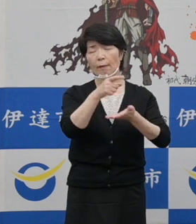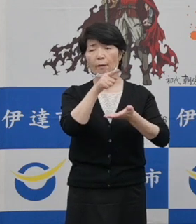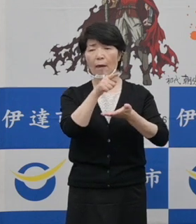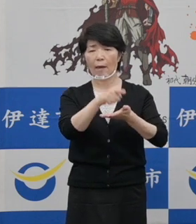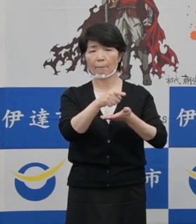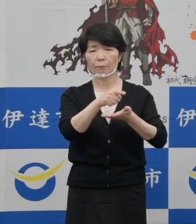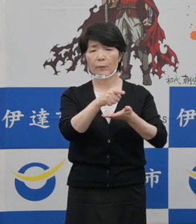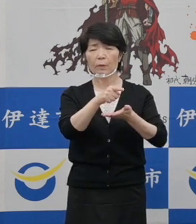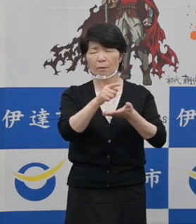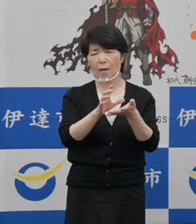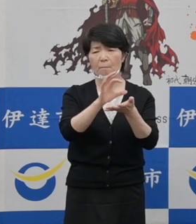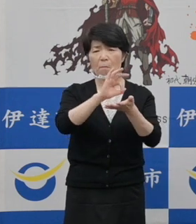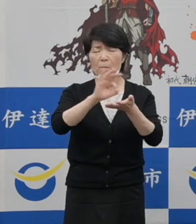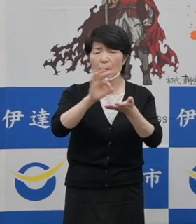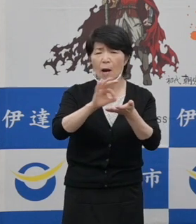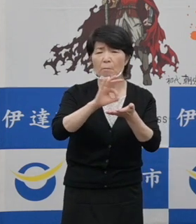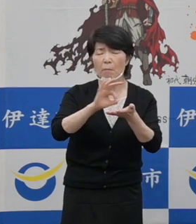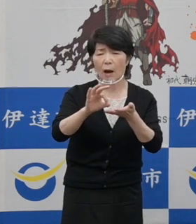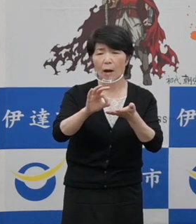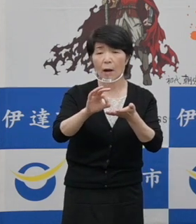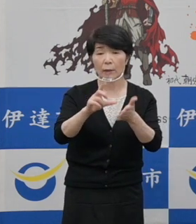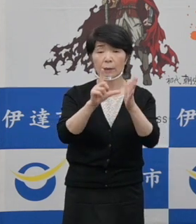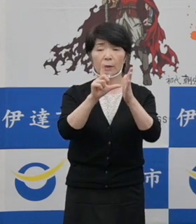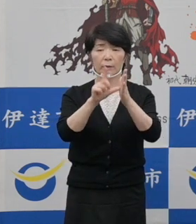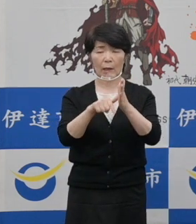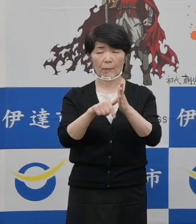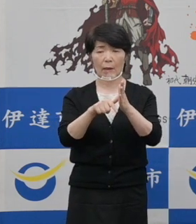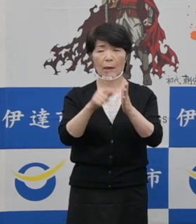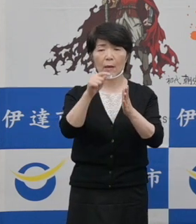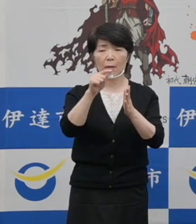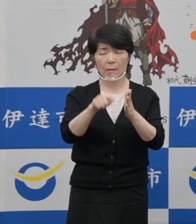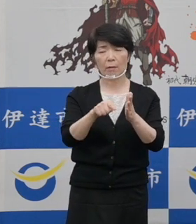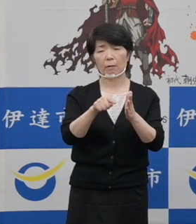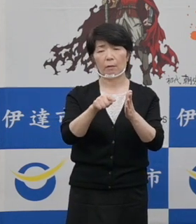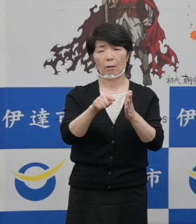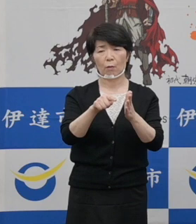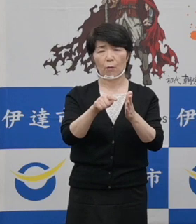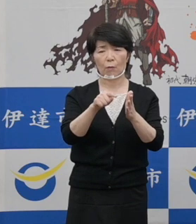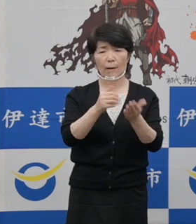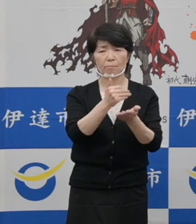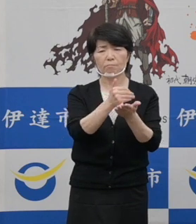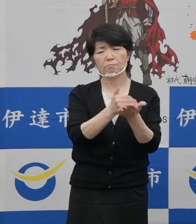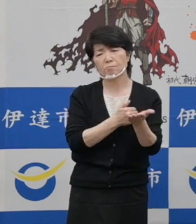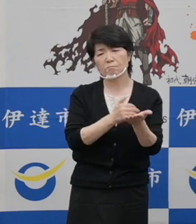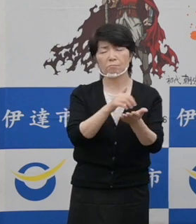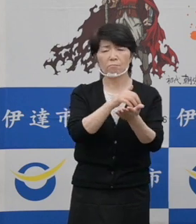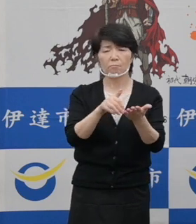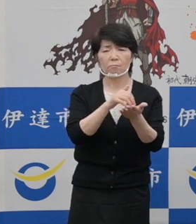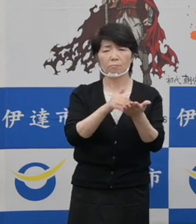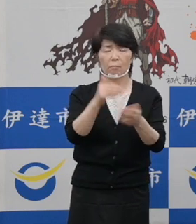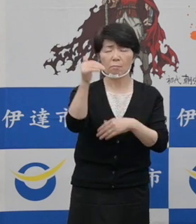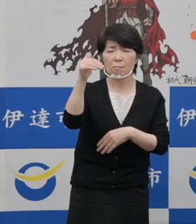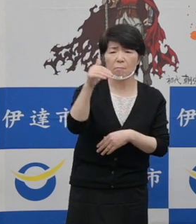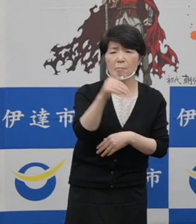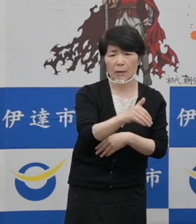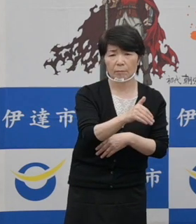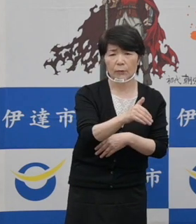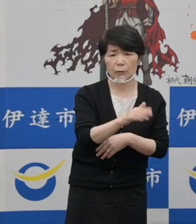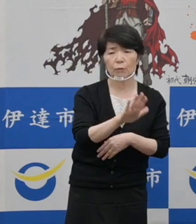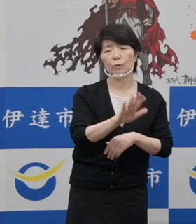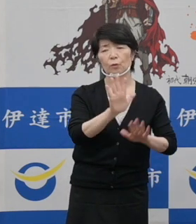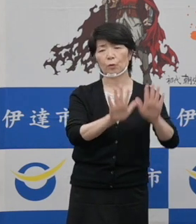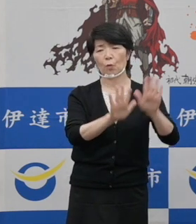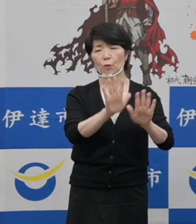活用したため、令和元年度末の残高につきましては25億8000万円となったと思います。